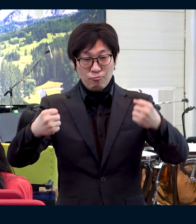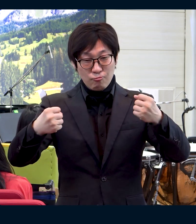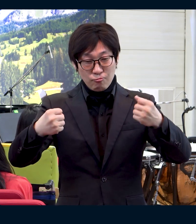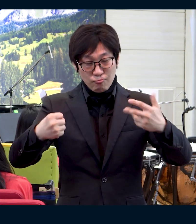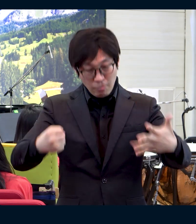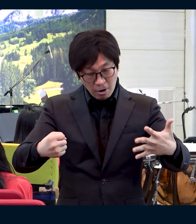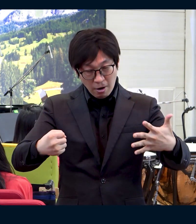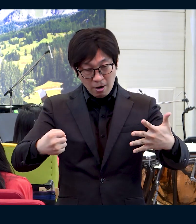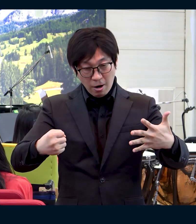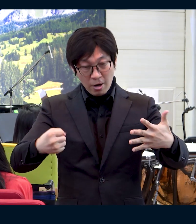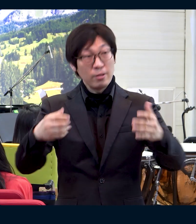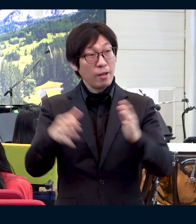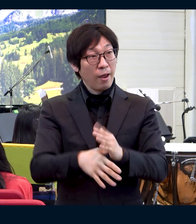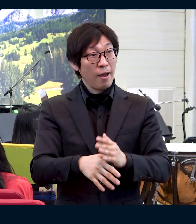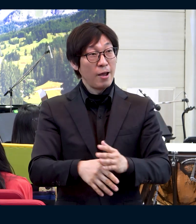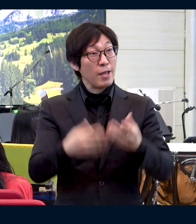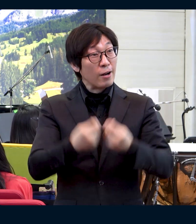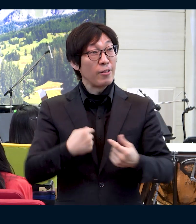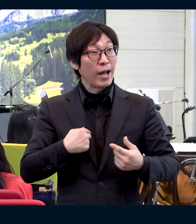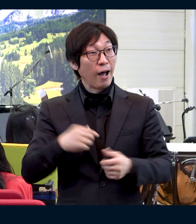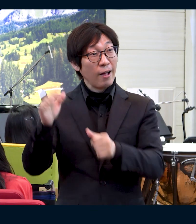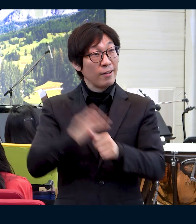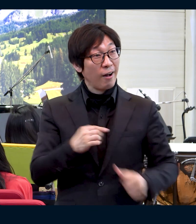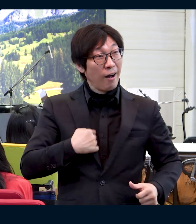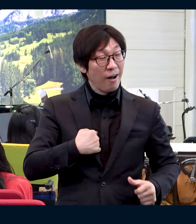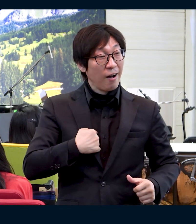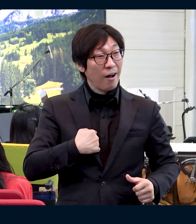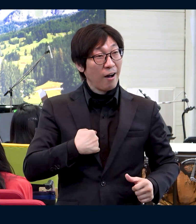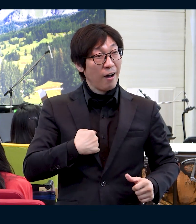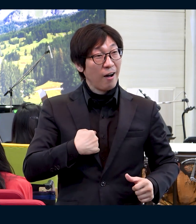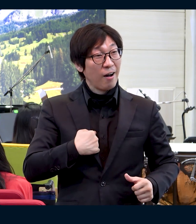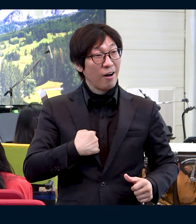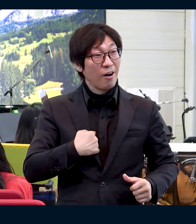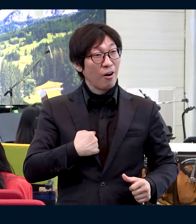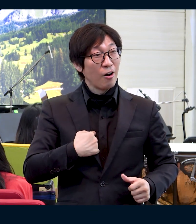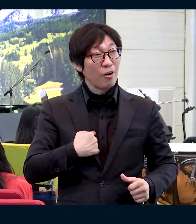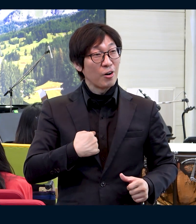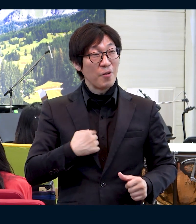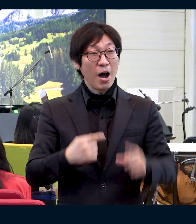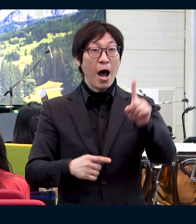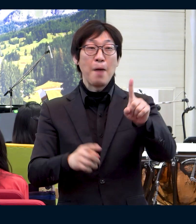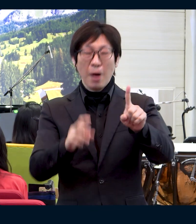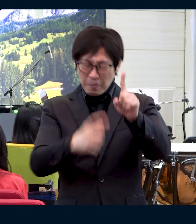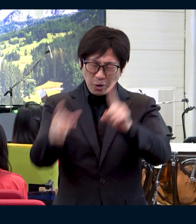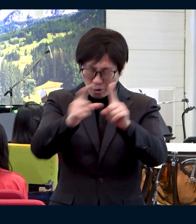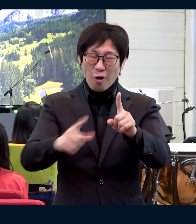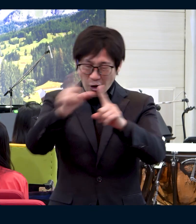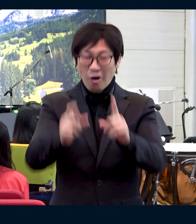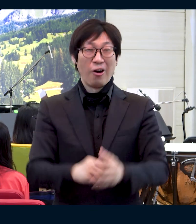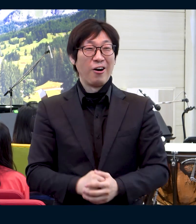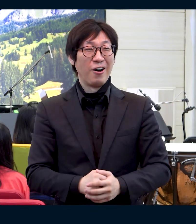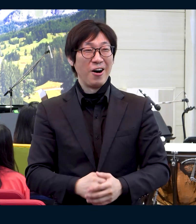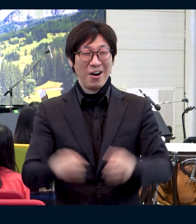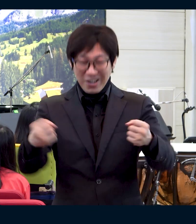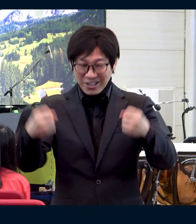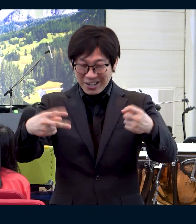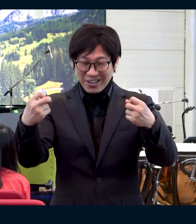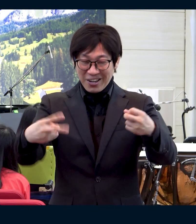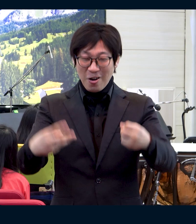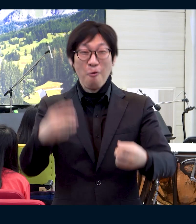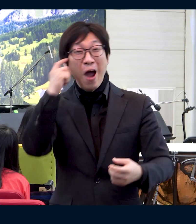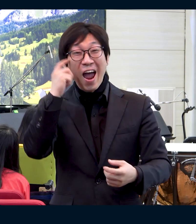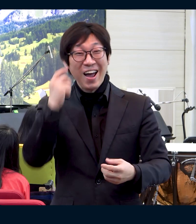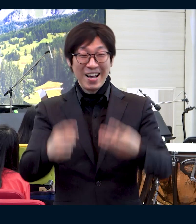합니다. 근데 만약에 제가 졌어요. 그러면 저는 뭐라고 그럽니까? 한 판 더 해야지. 묵찌발의 단판이 어딨냐?